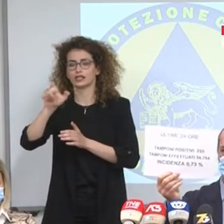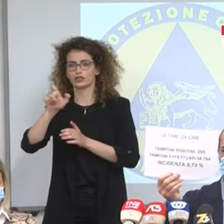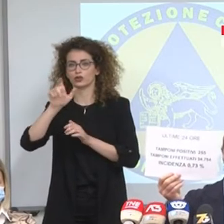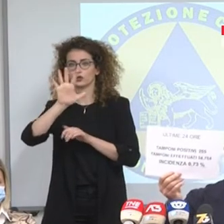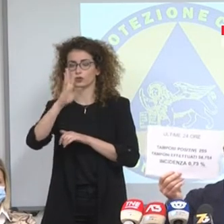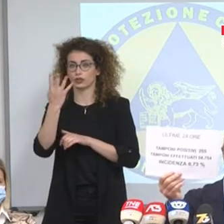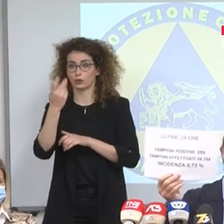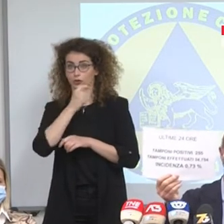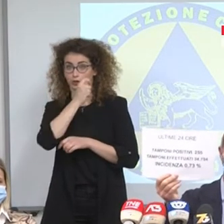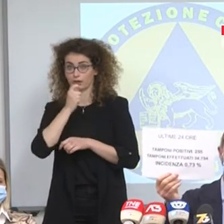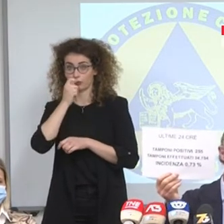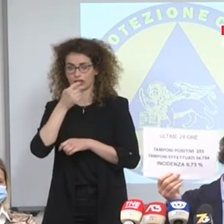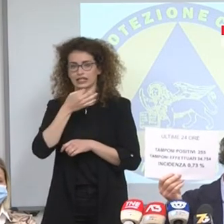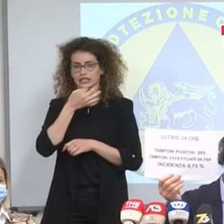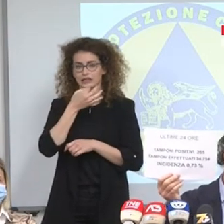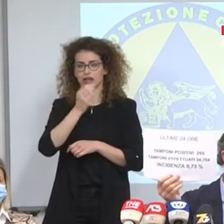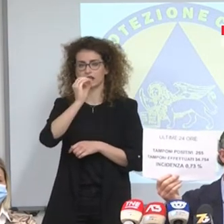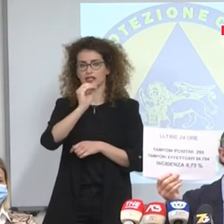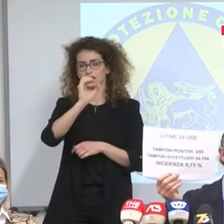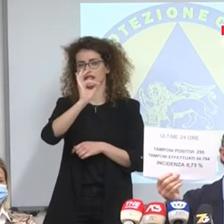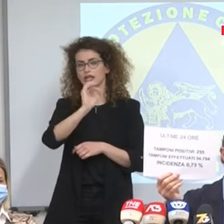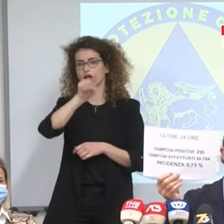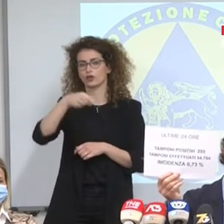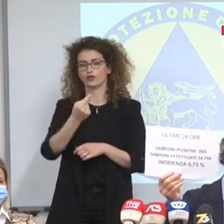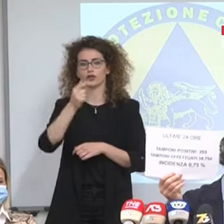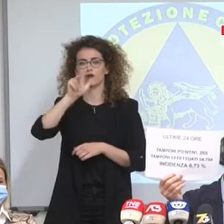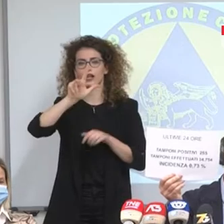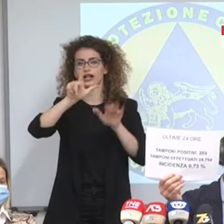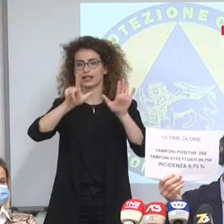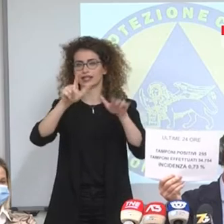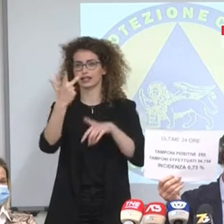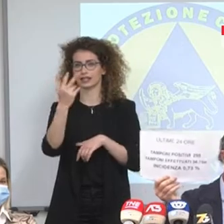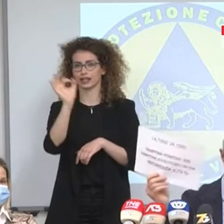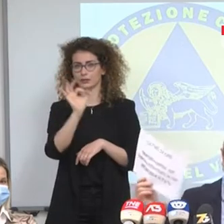34.754 tamponi vuol dire lo 0,73 di incidenza.